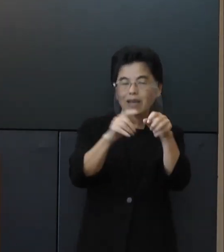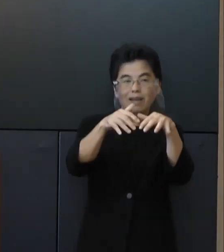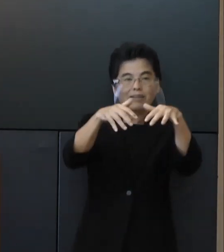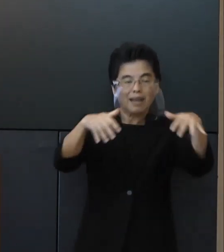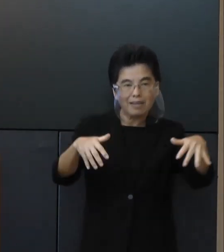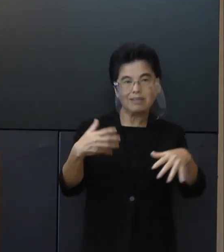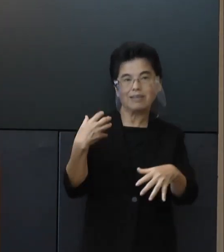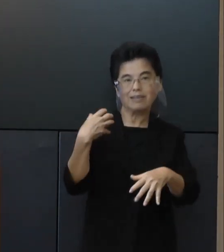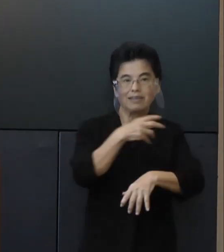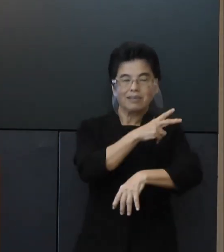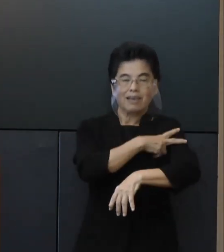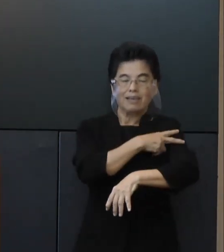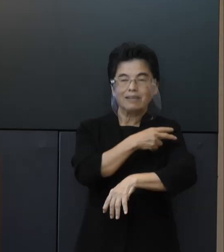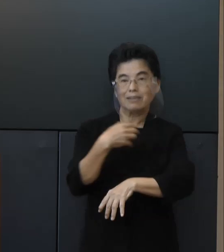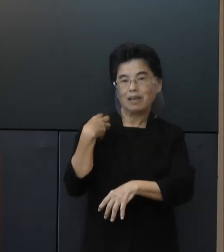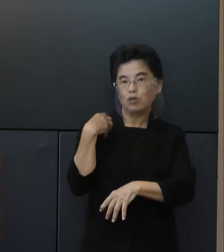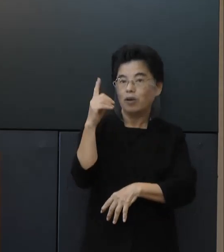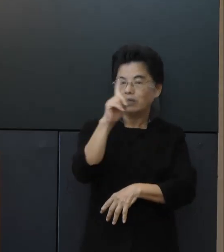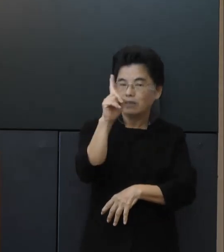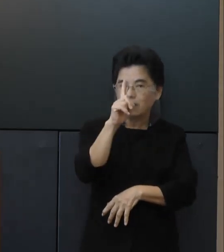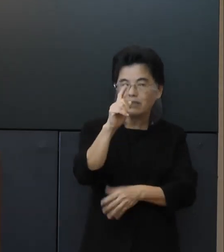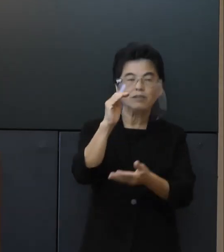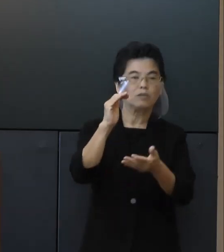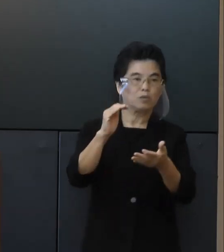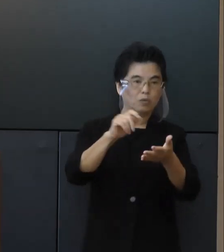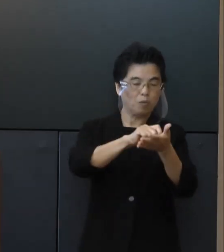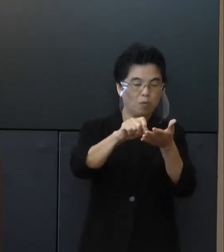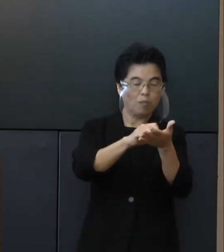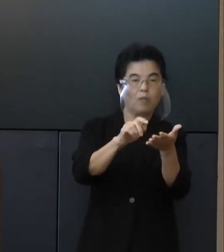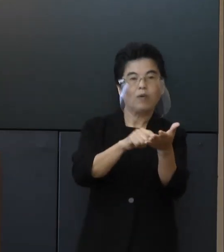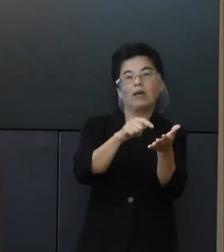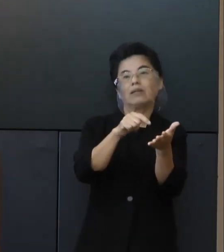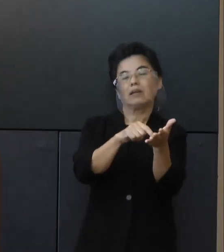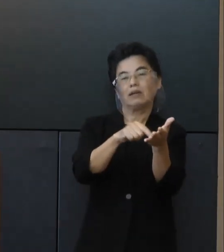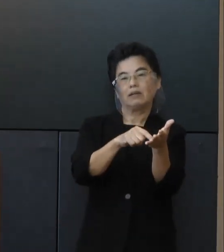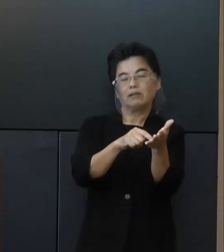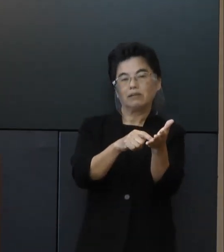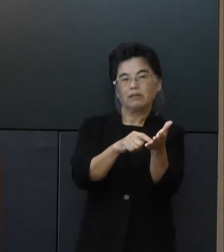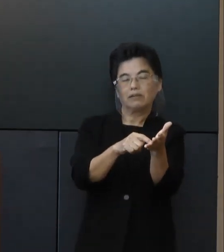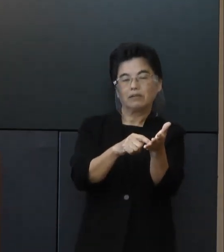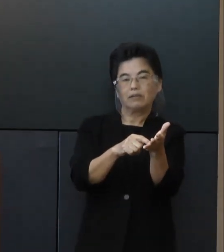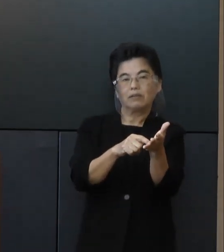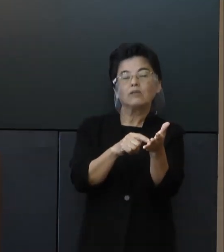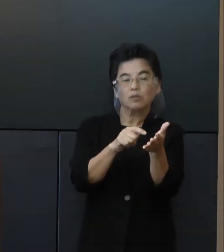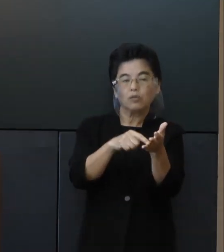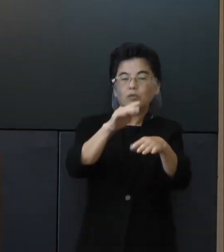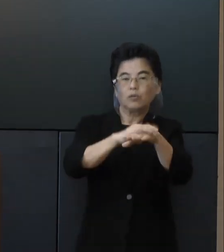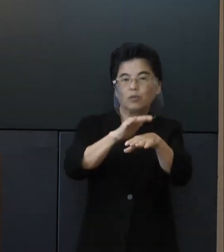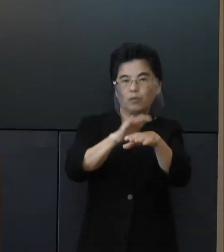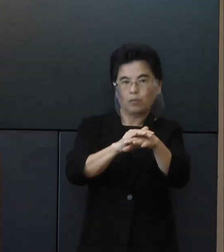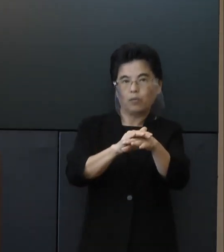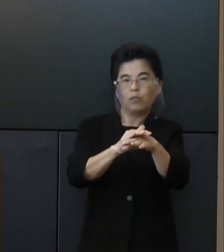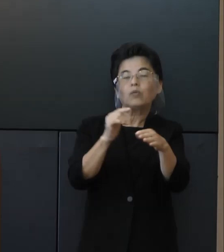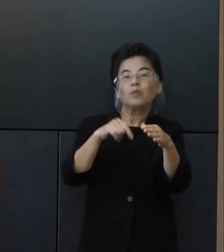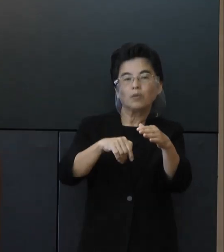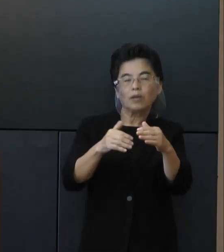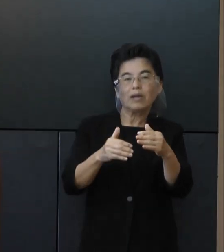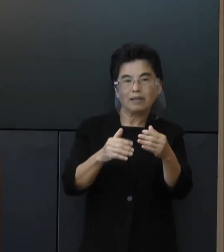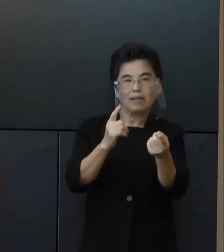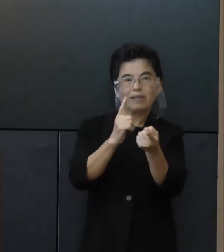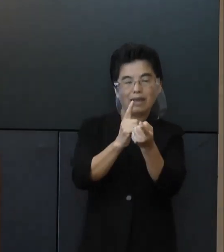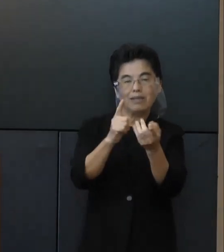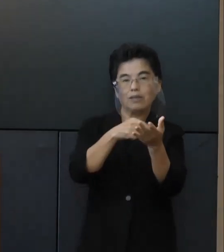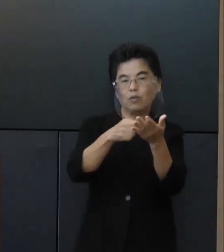役割がございまして、そこに明記してありますとおりの形でですね、解消すると。